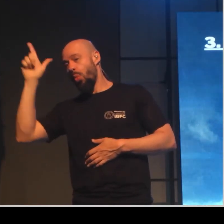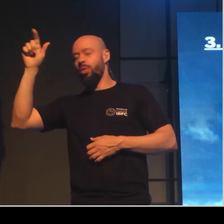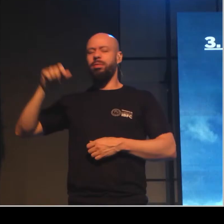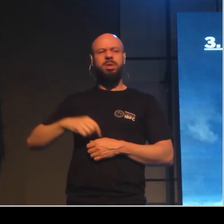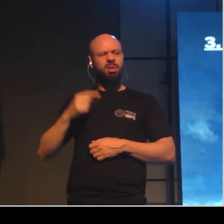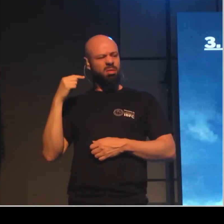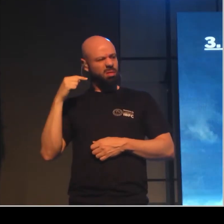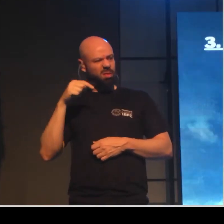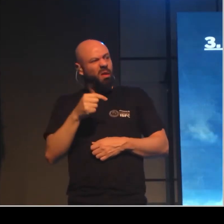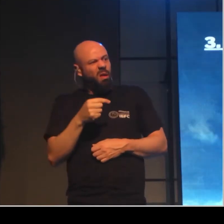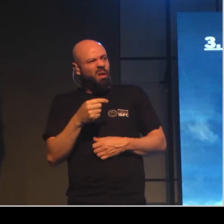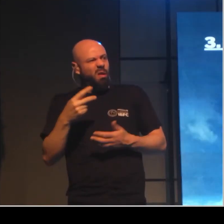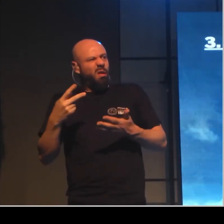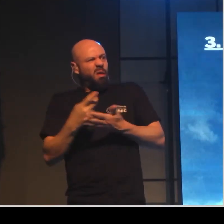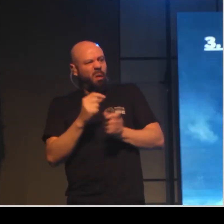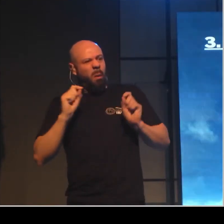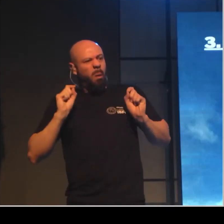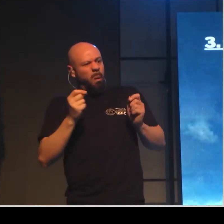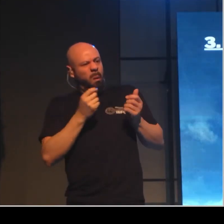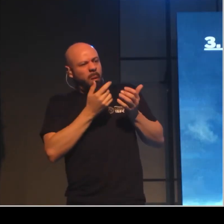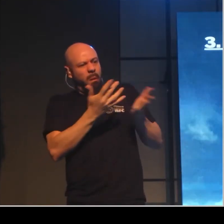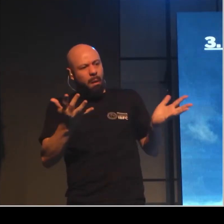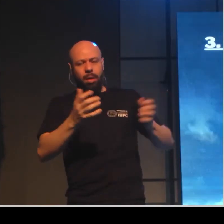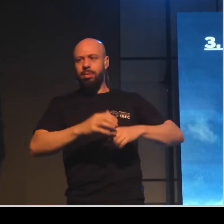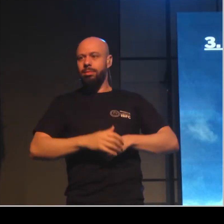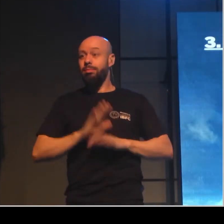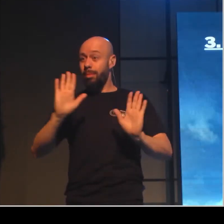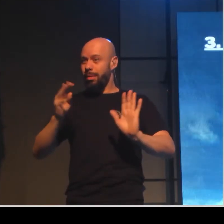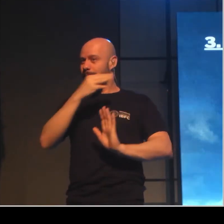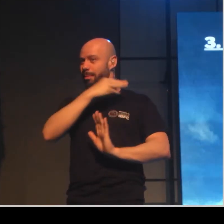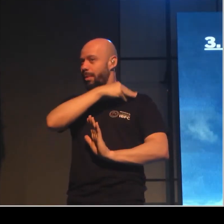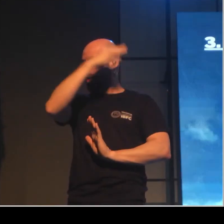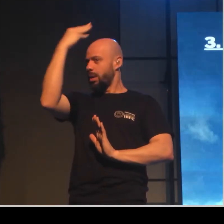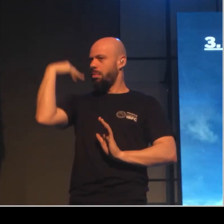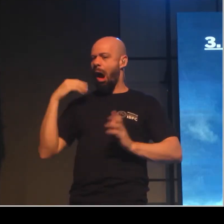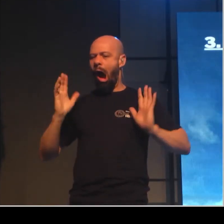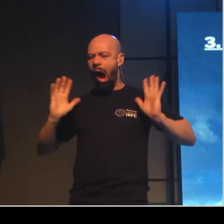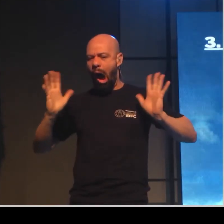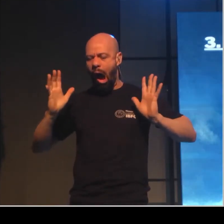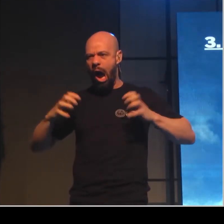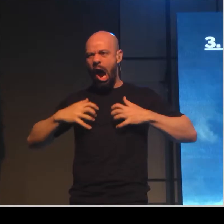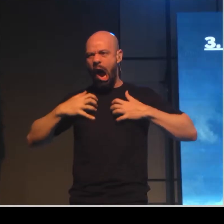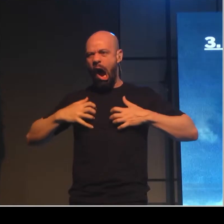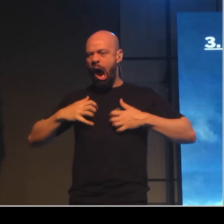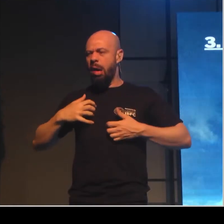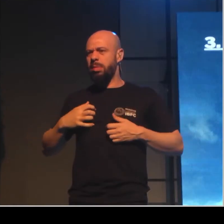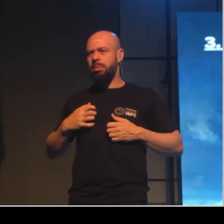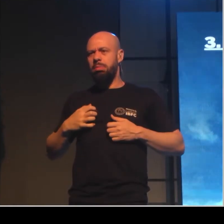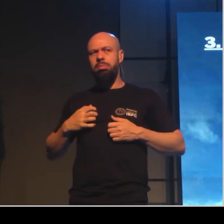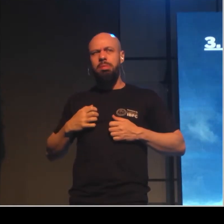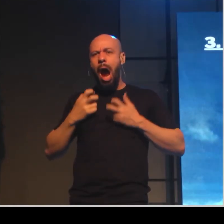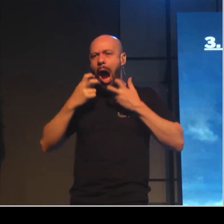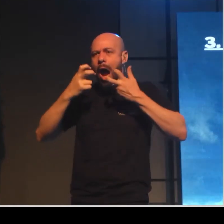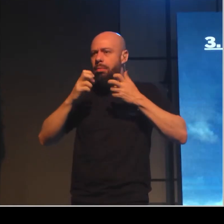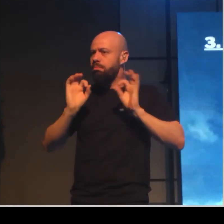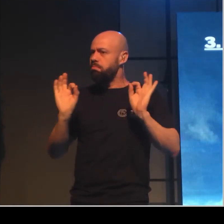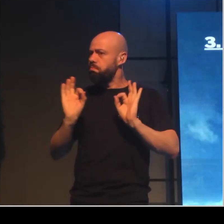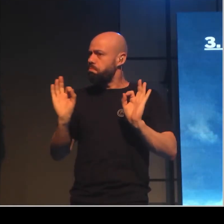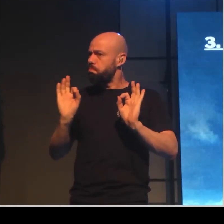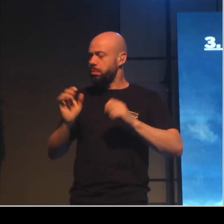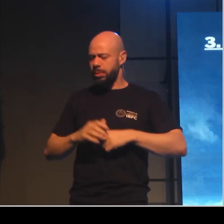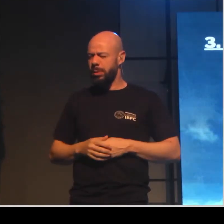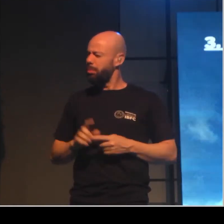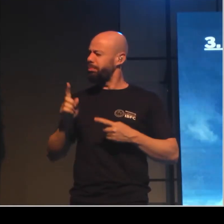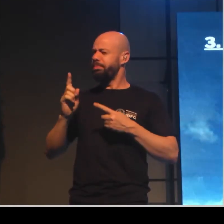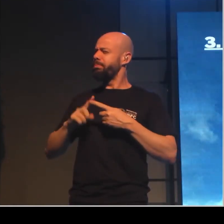Maria não se exasperou, não entrou em pânico, não se apavorou, é porque Maria